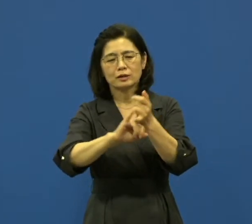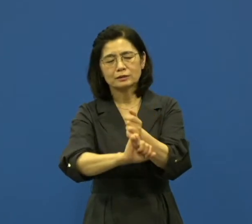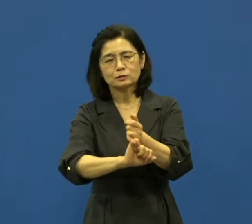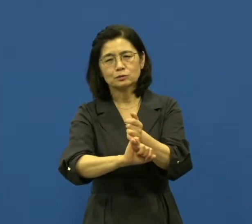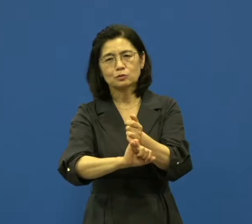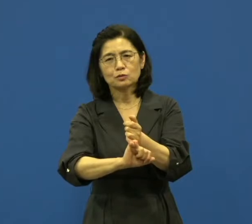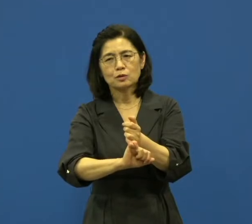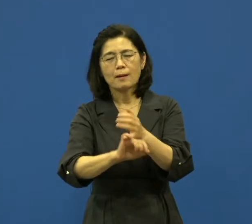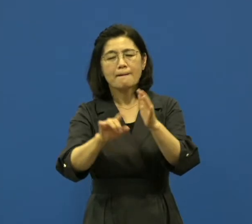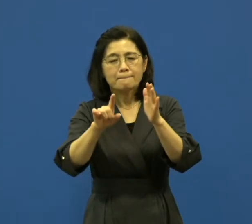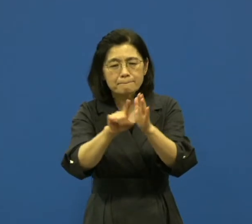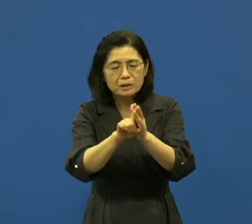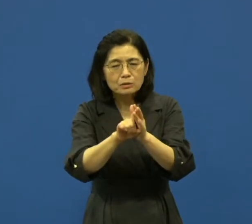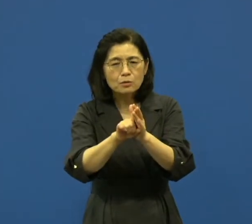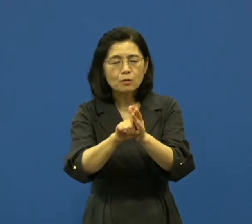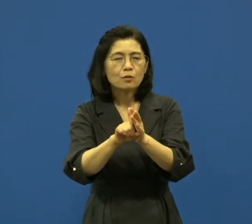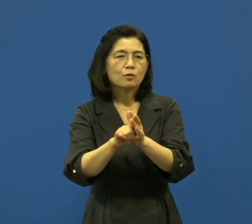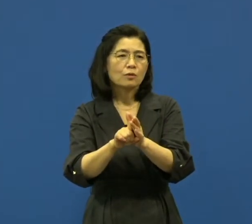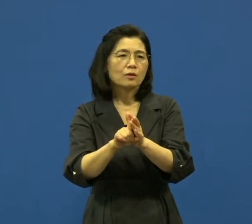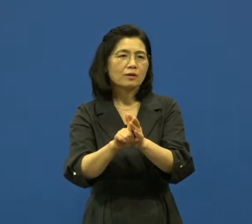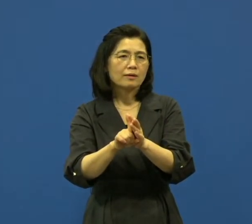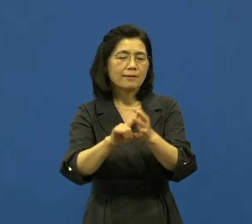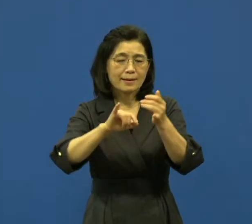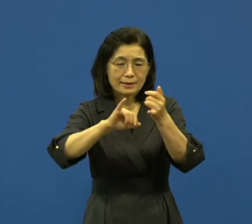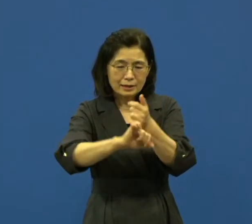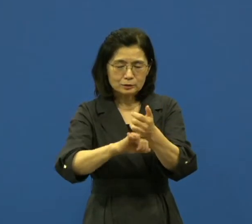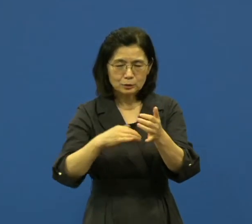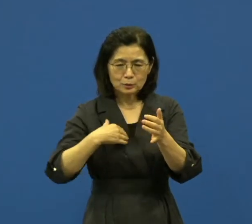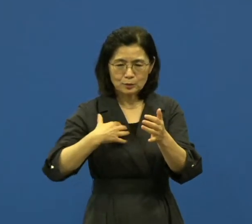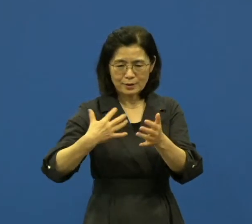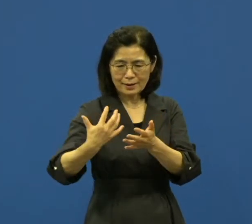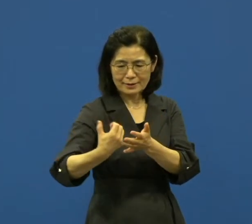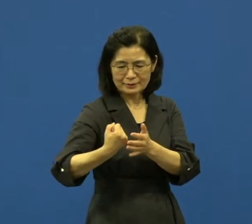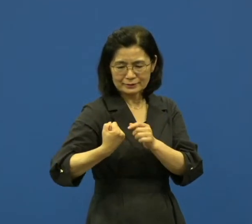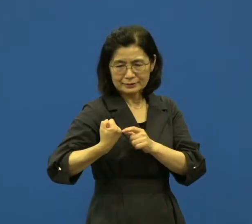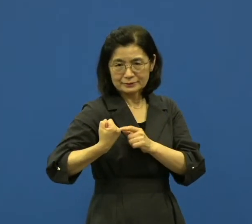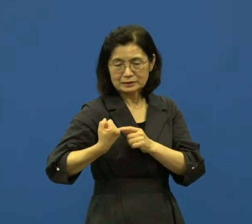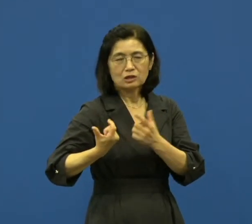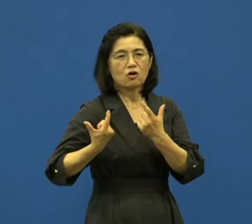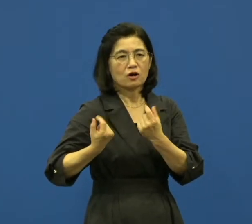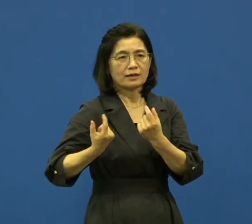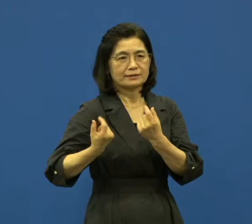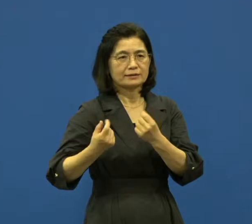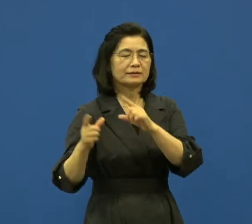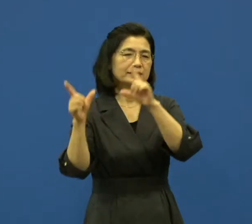약속을 마치 내 손에 쥔 것처럼 믿는 게 믿음이에요.